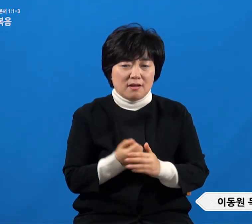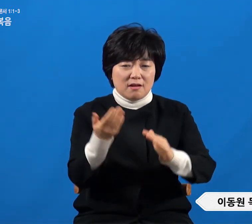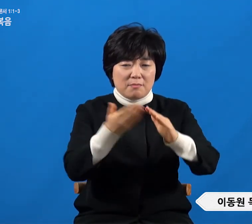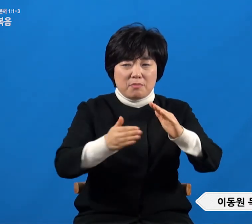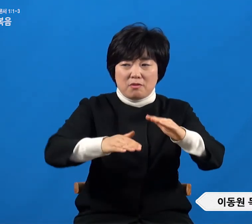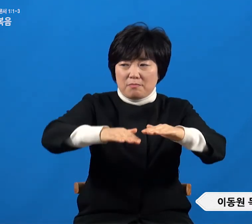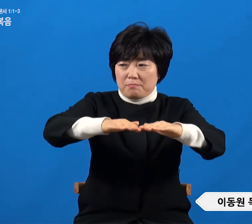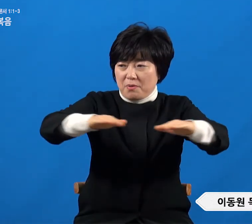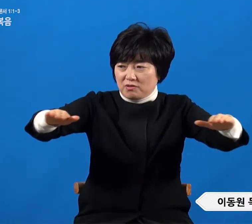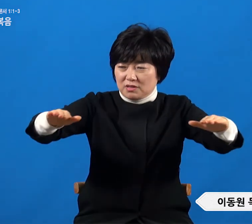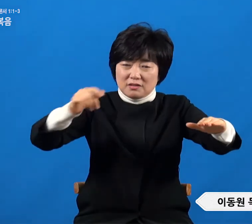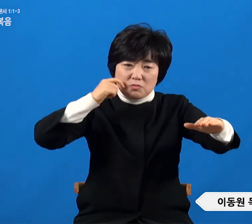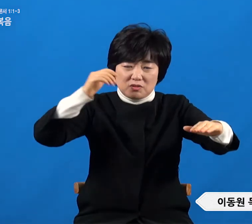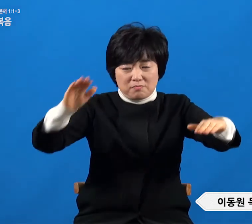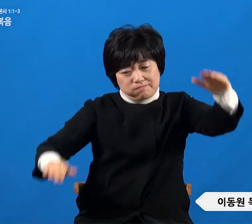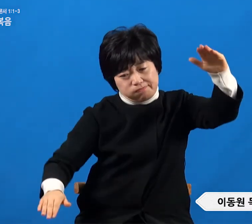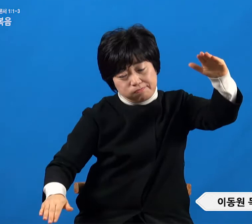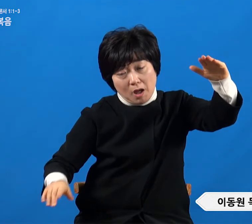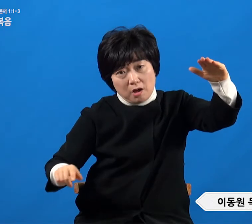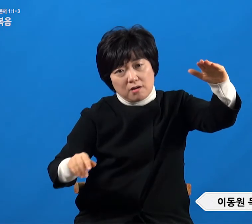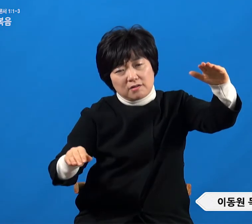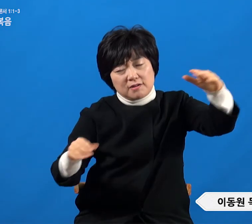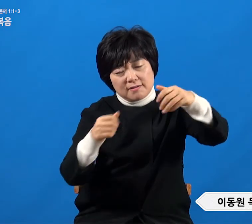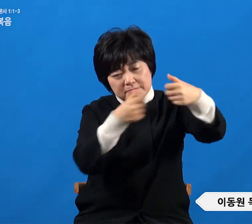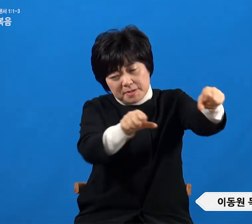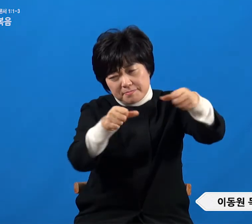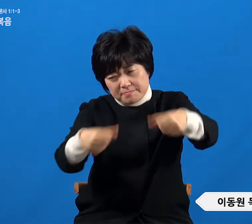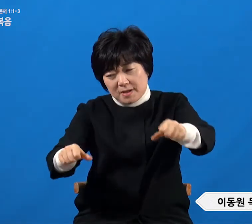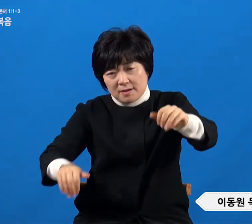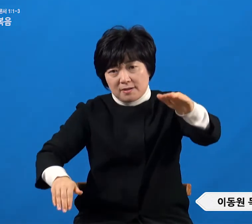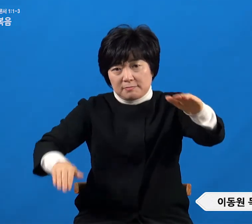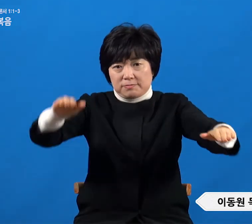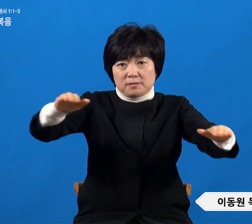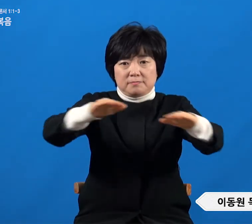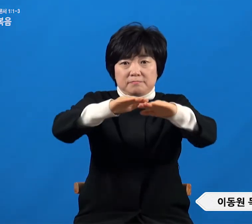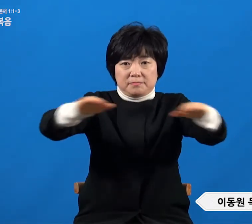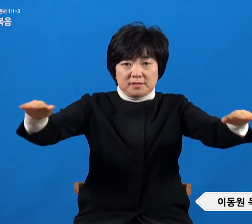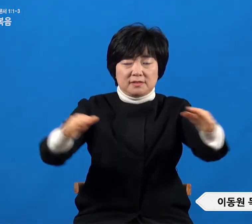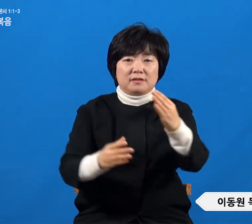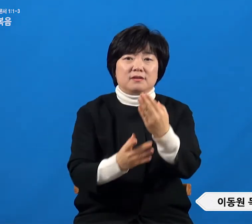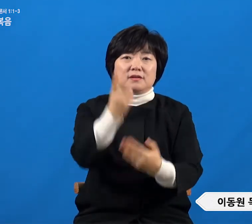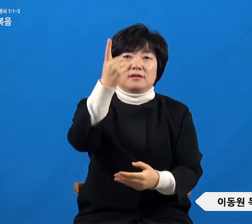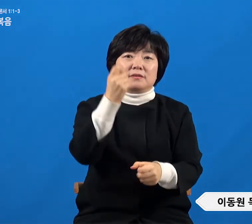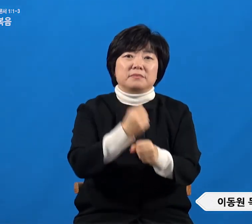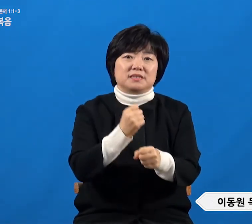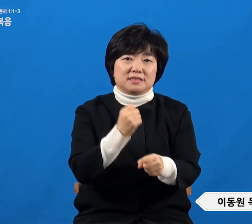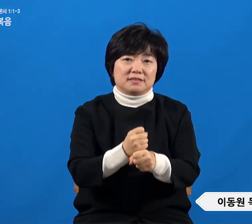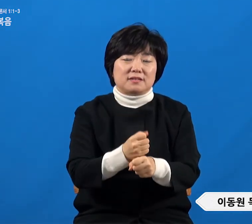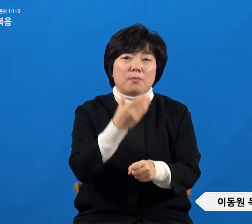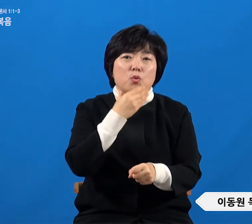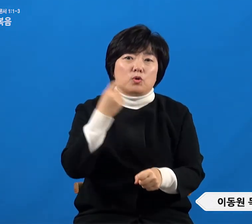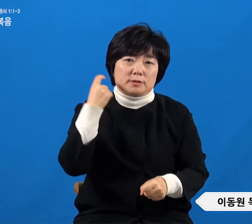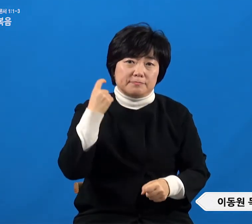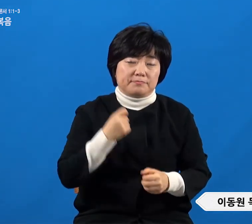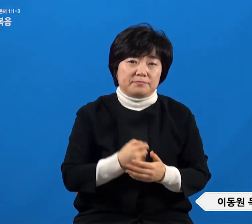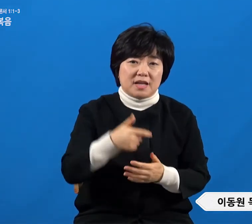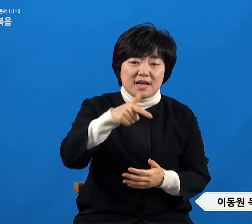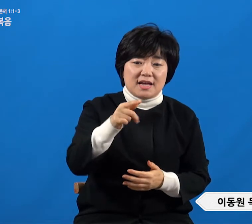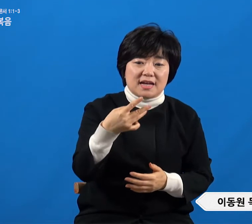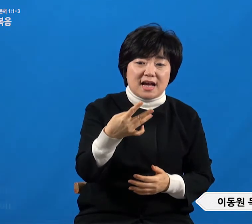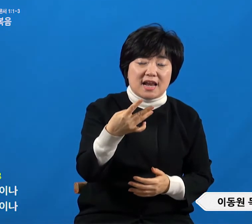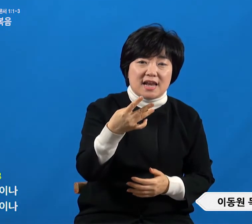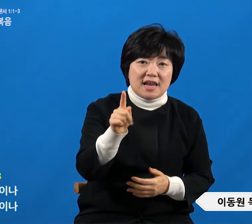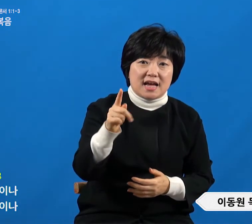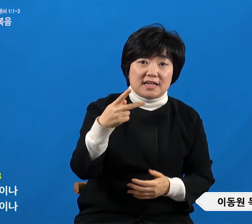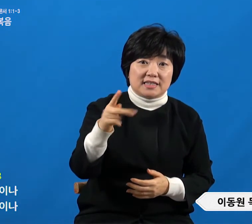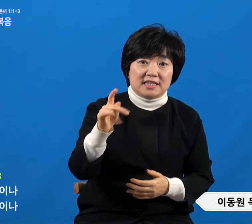불평등의 벽들을 계속 깨트리고 사람들을 하나 되게 한 복음이었던 것입니다. 갈라디아서 3장 28절의